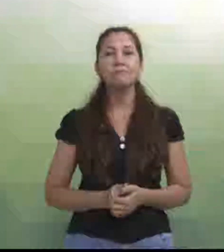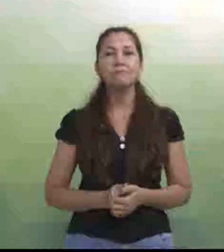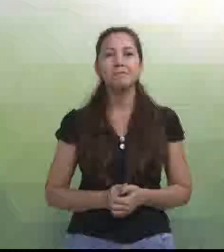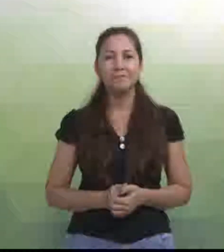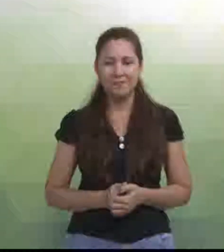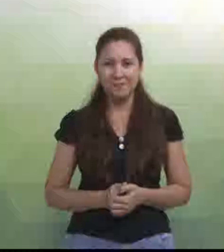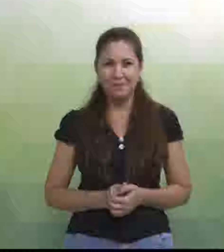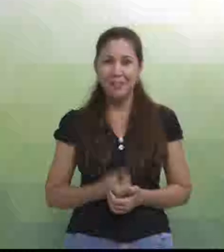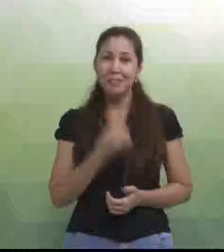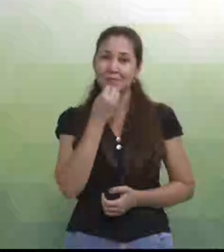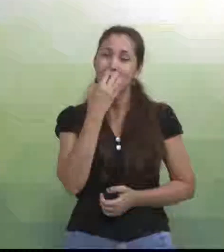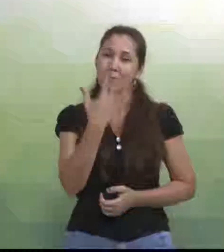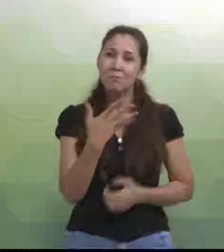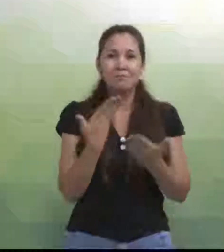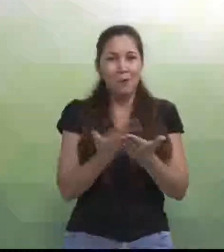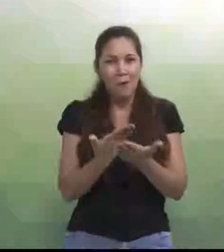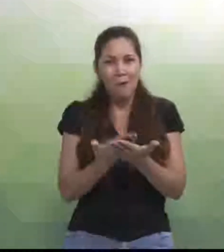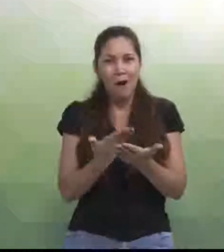Boa aula a vocês! Vamos iniciar?